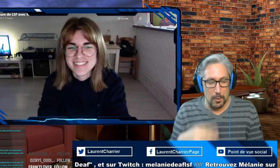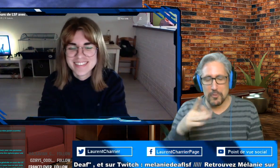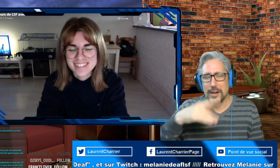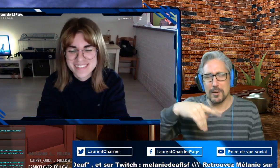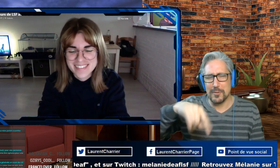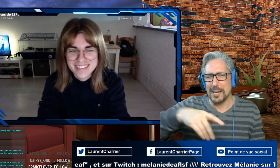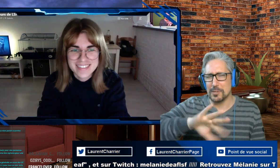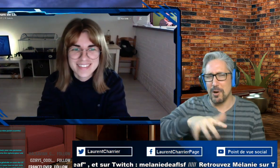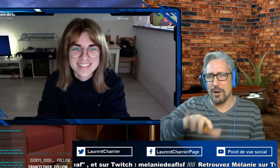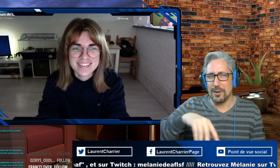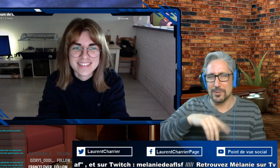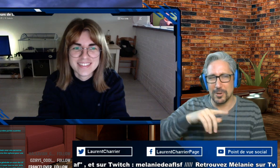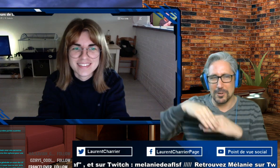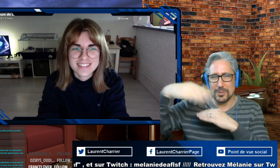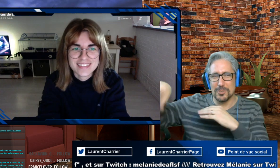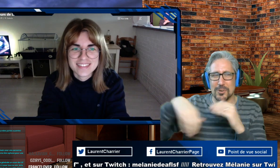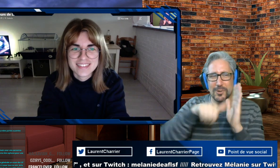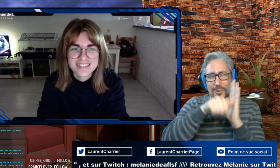Voilà, on verra